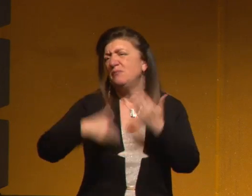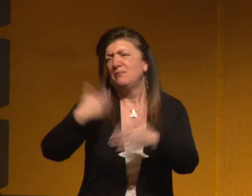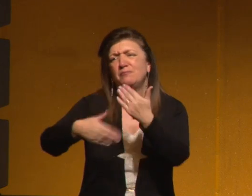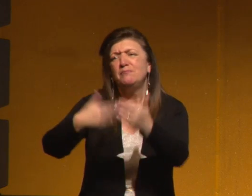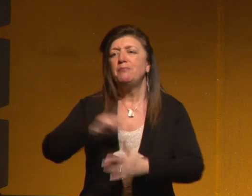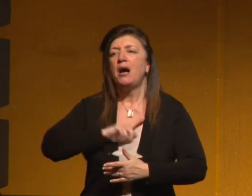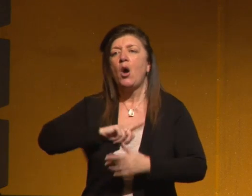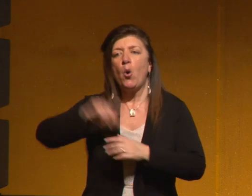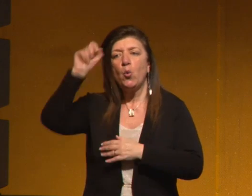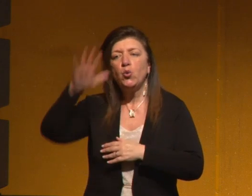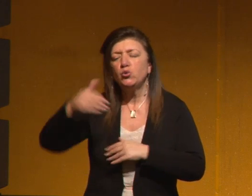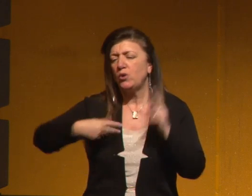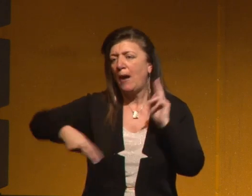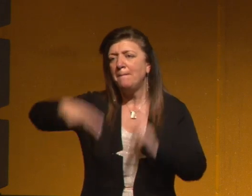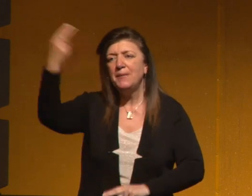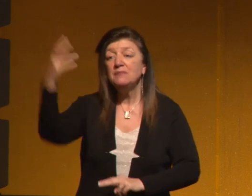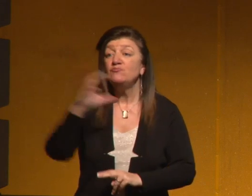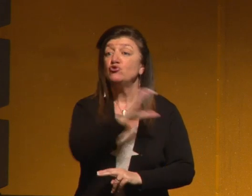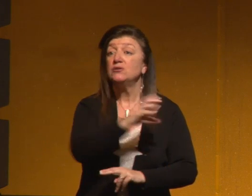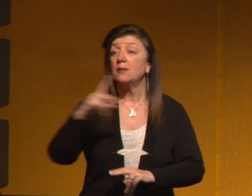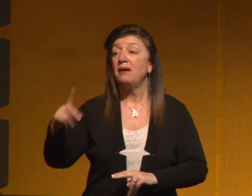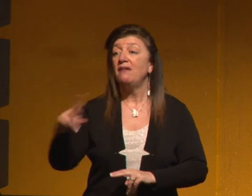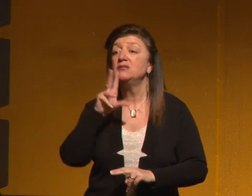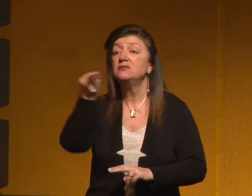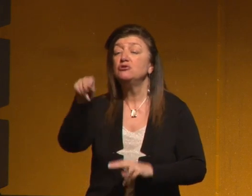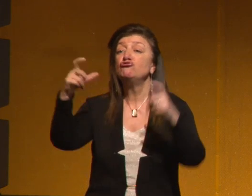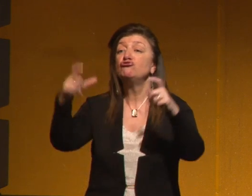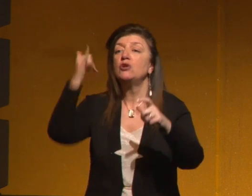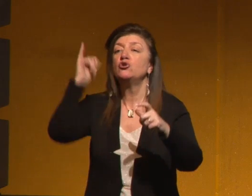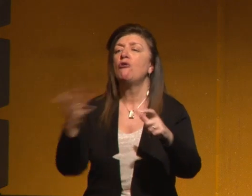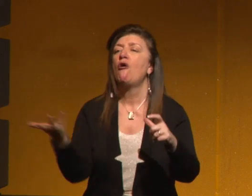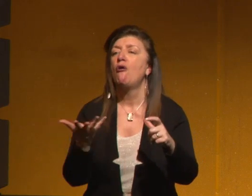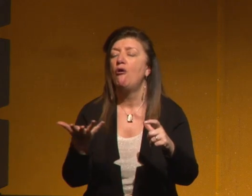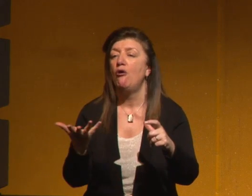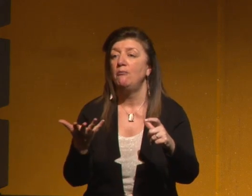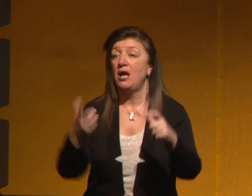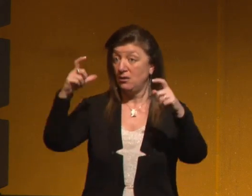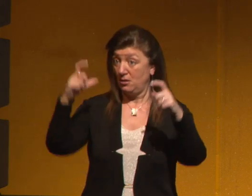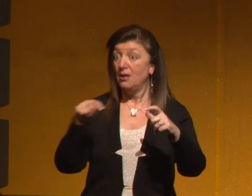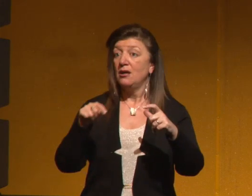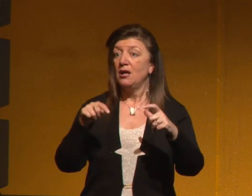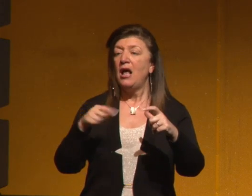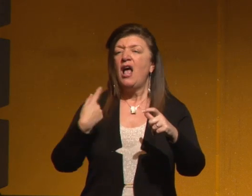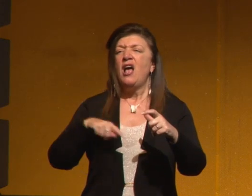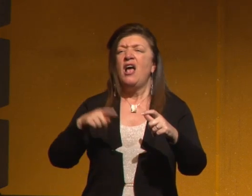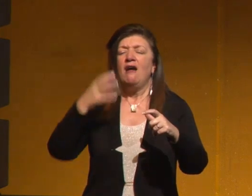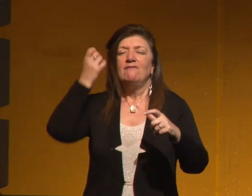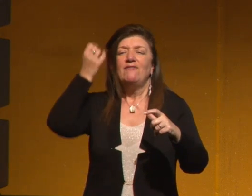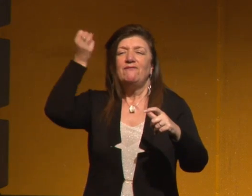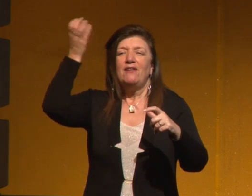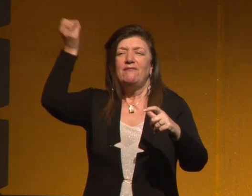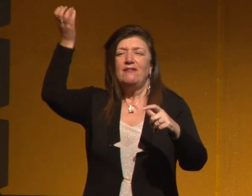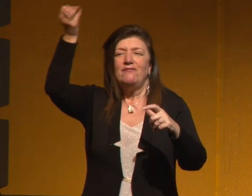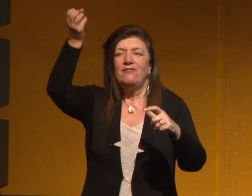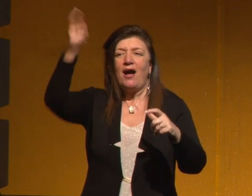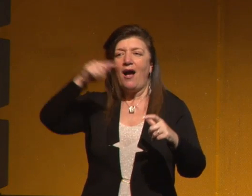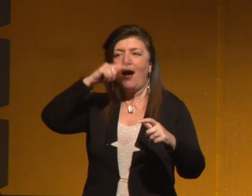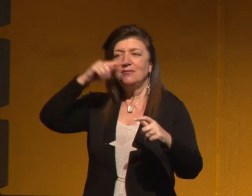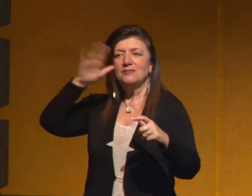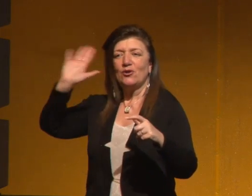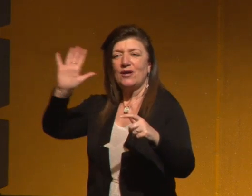cesare pavese definì torino come una città della fantastica fanti stati chiari ha la sua risto krazia compiutezza